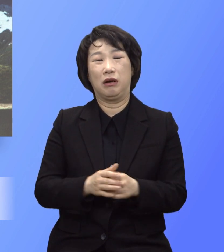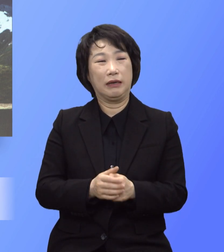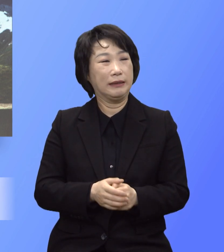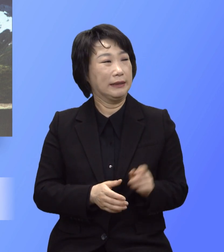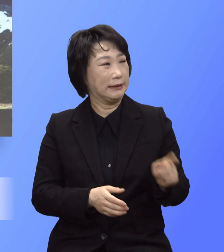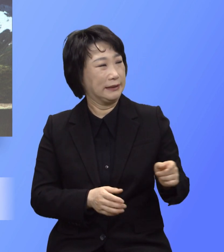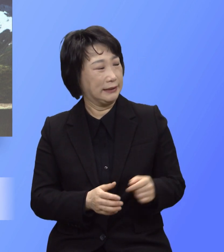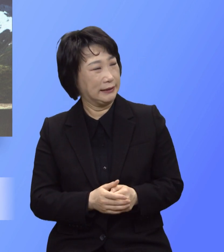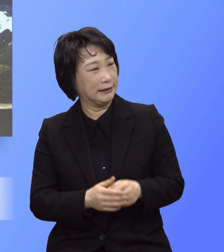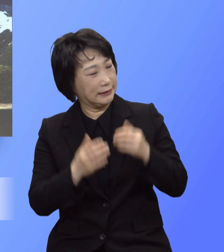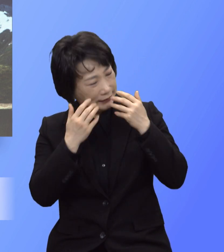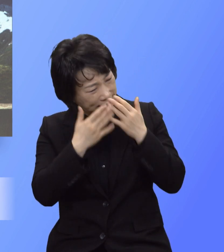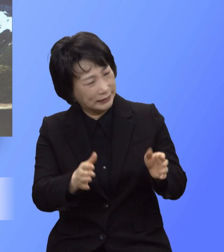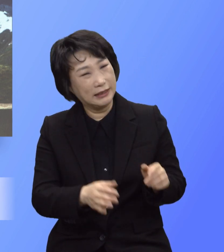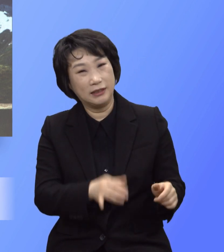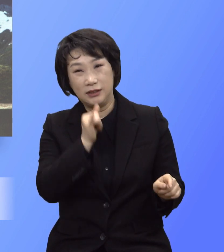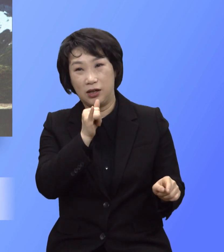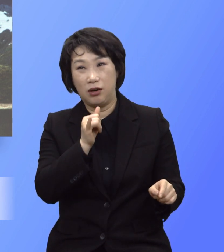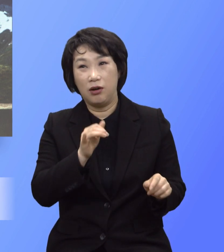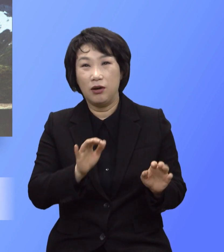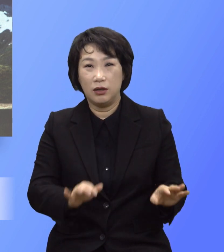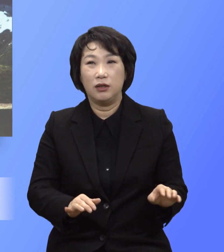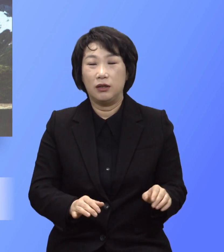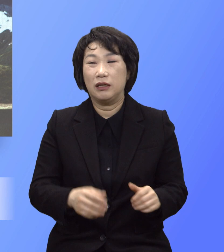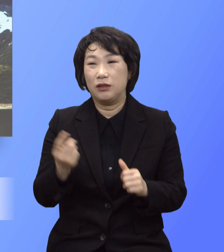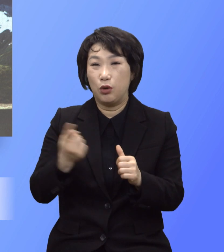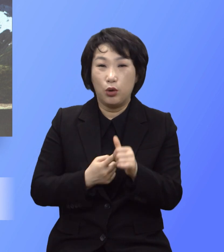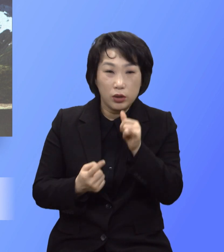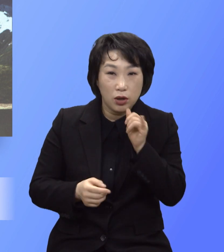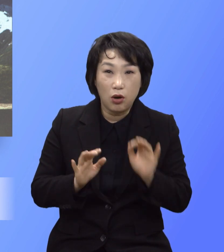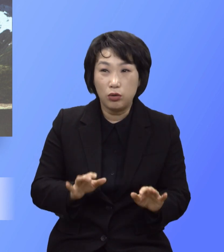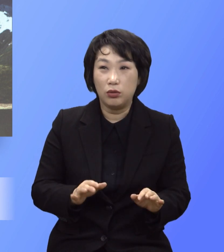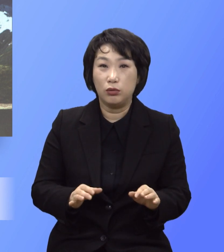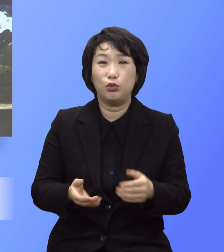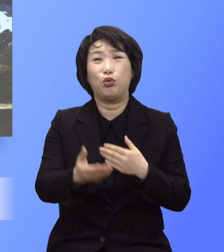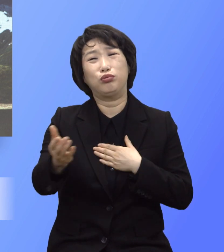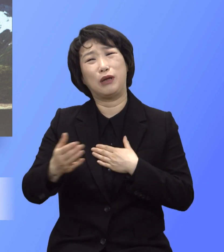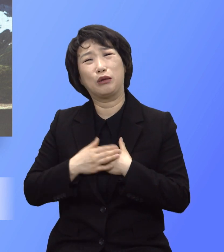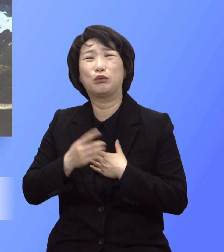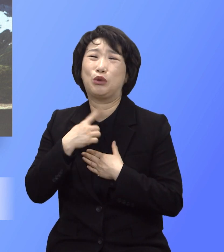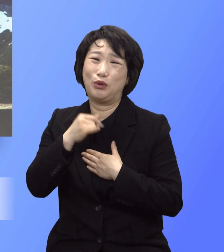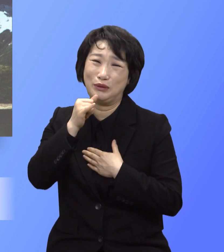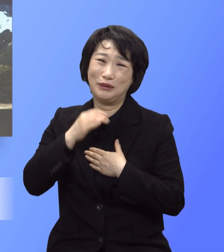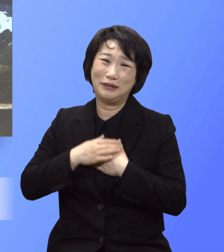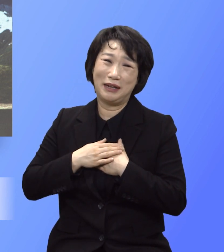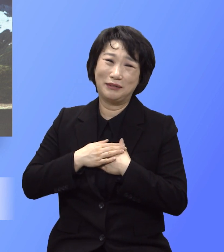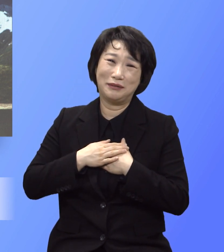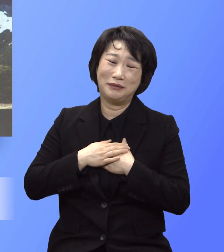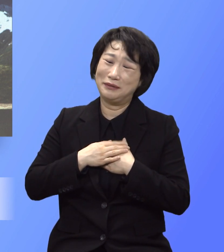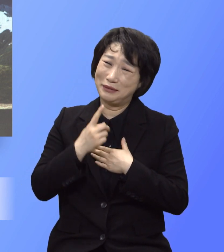막 쌍소리해 그런 욕을 합니다. 저도 많이 당해봤어요.